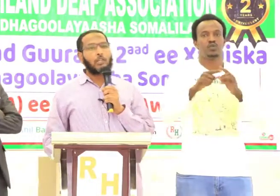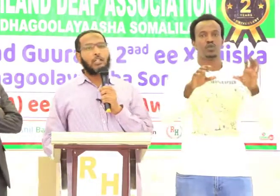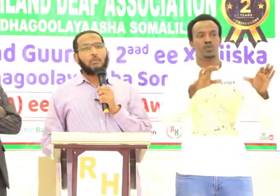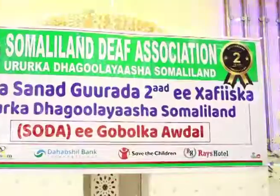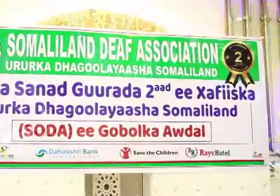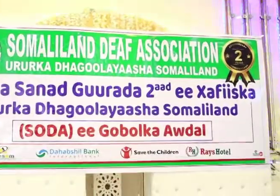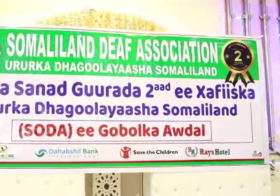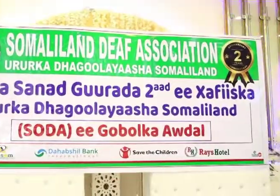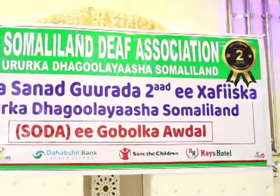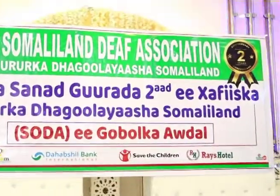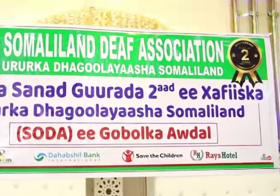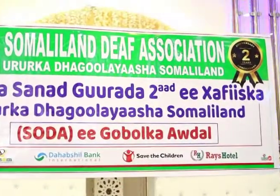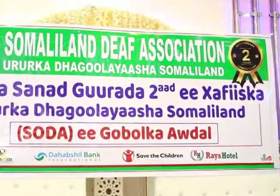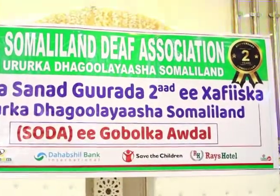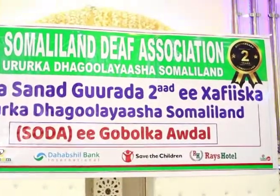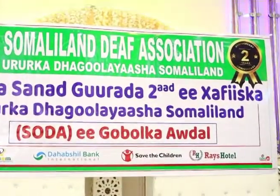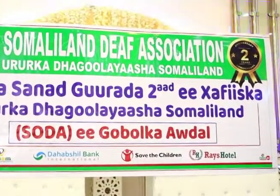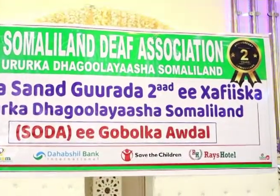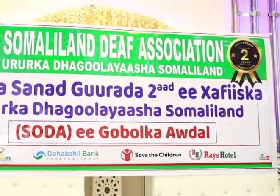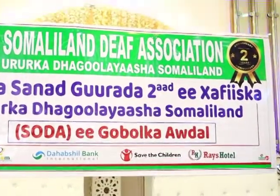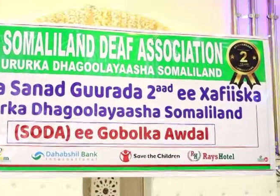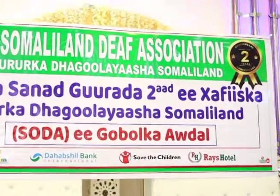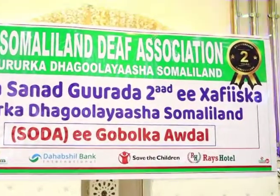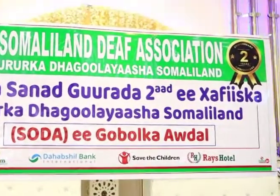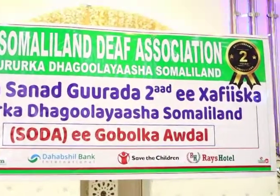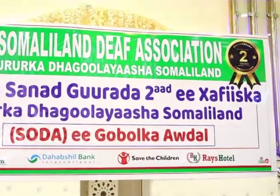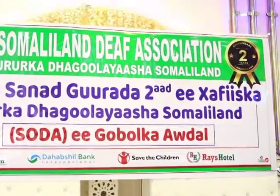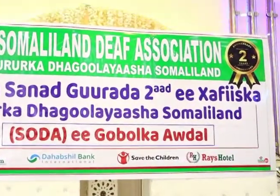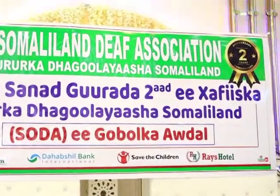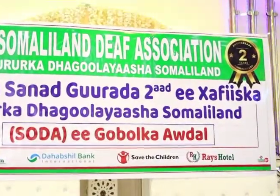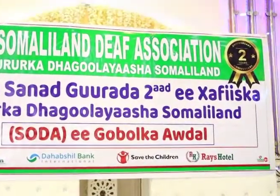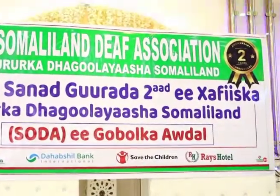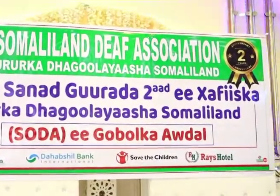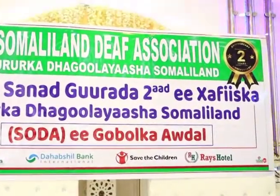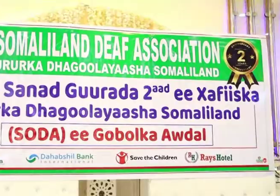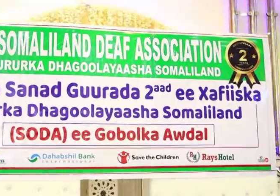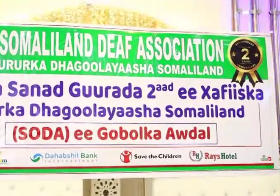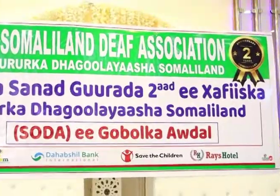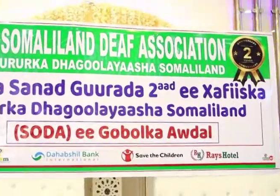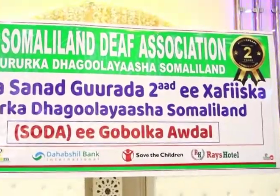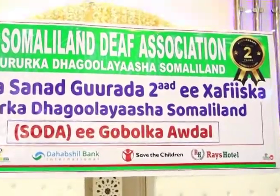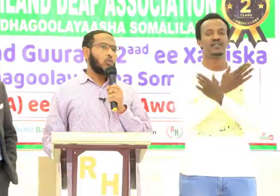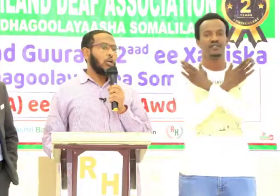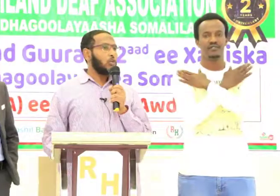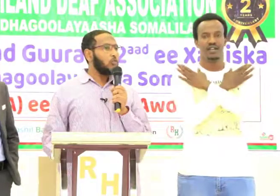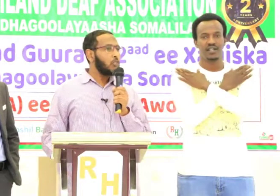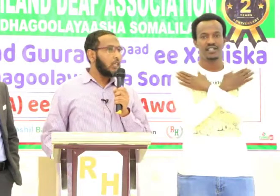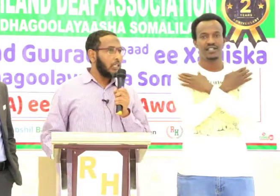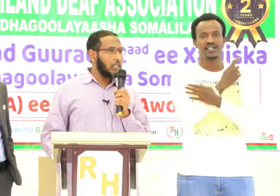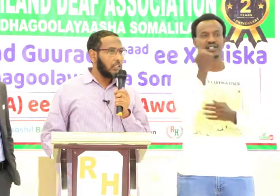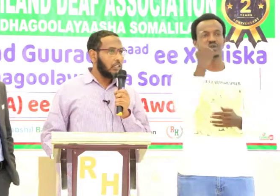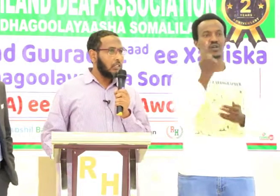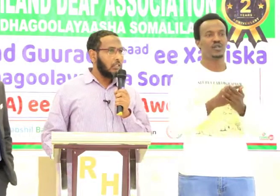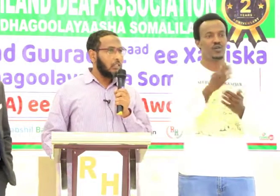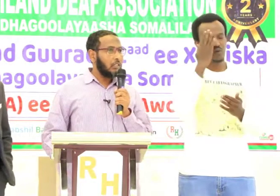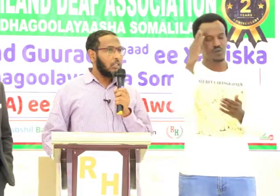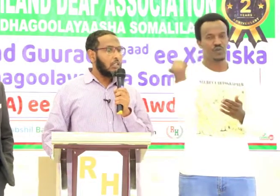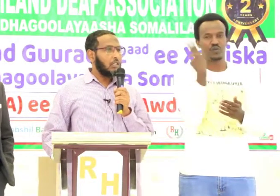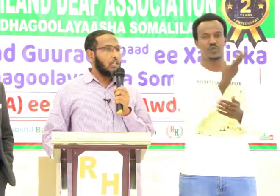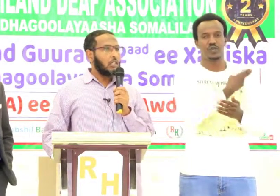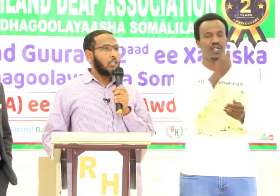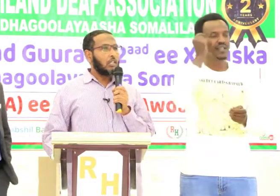Daynugu imikaad barateena horaan saaxiibo ahay, dhammaan markhaati bay ka yihiin. Waxaana ku fikiraynay